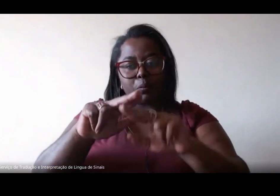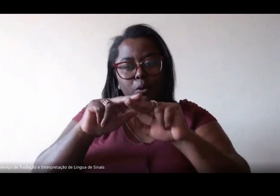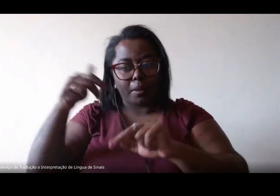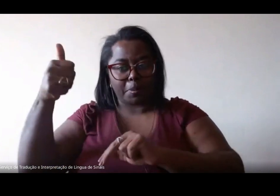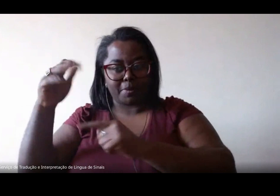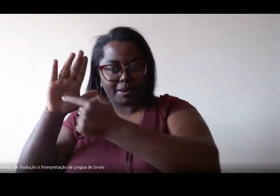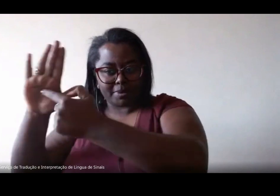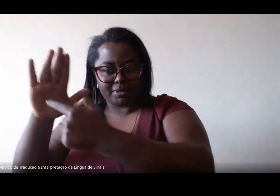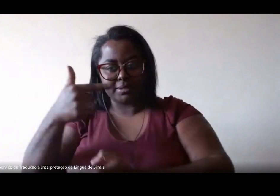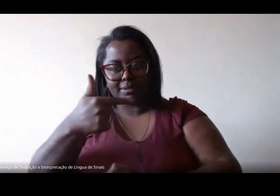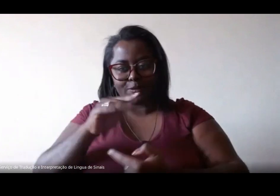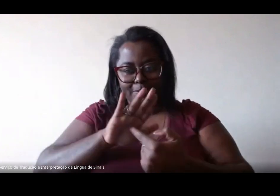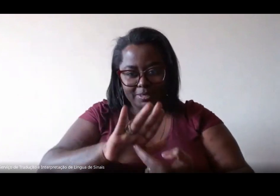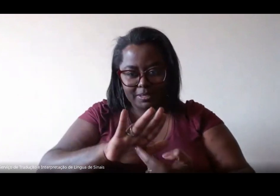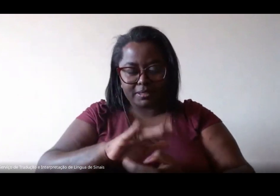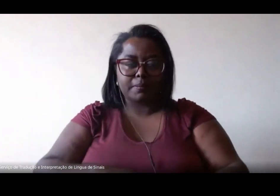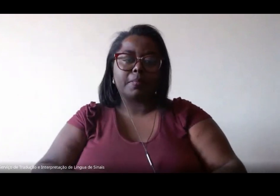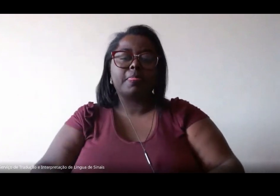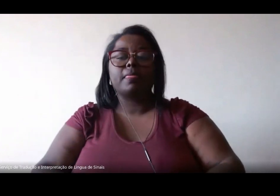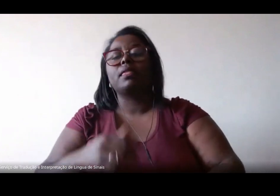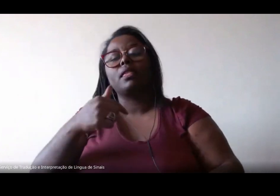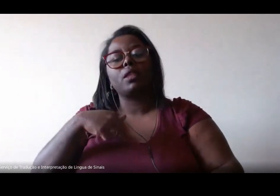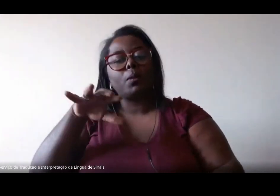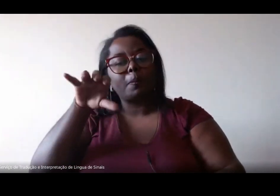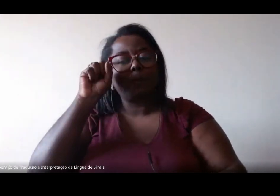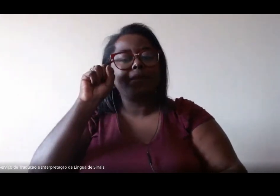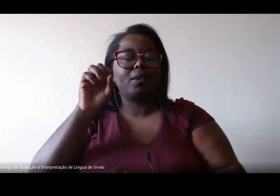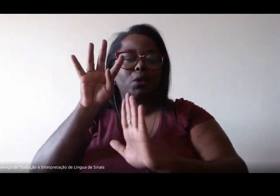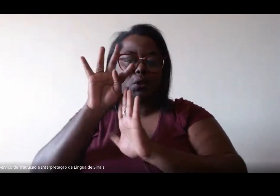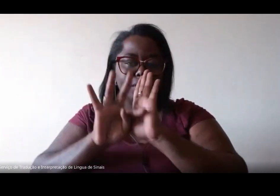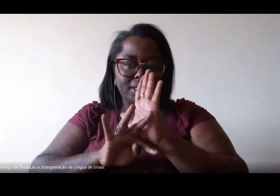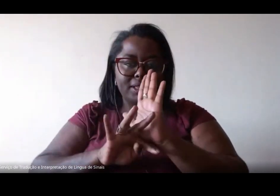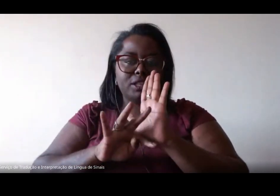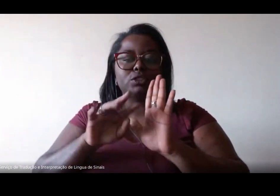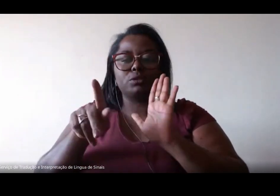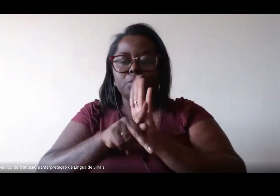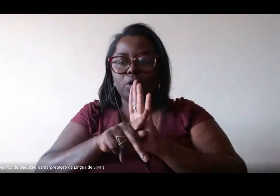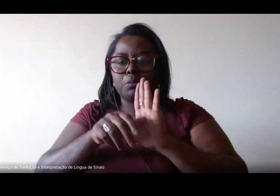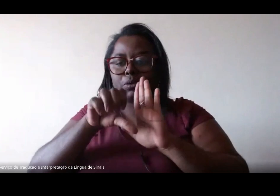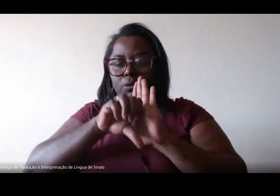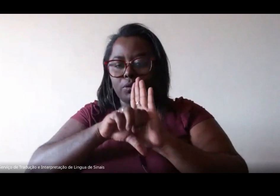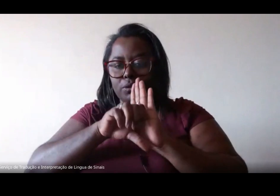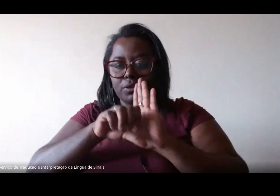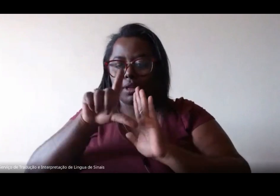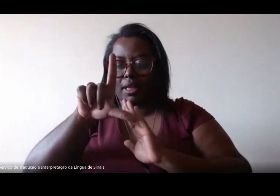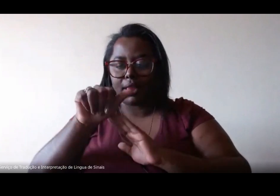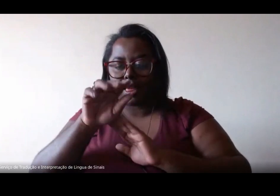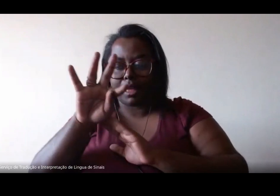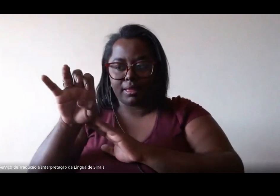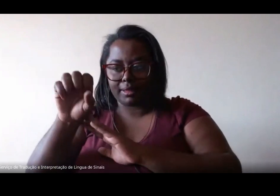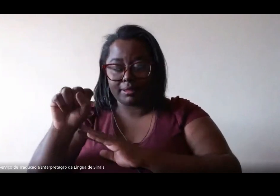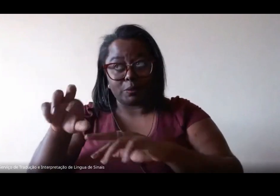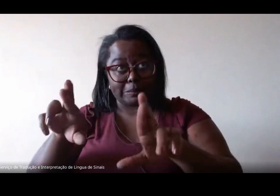apresentação. Tomei a liberdade de pegar o texto do Lattes, então espero que estejam atualizados